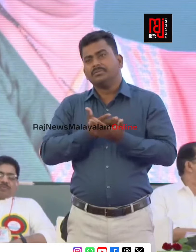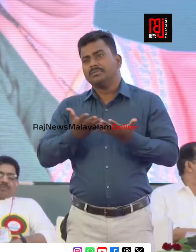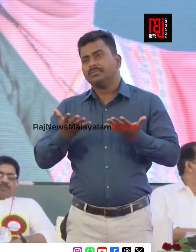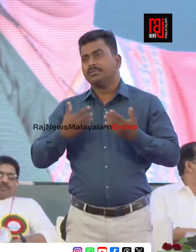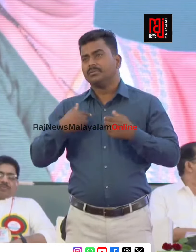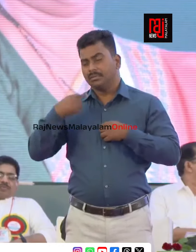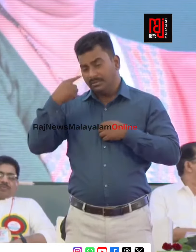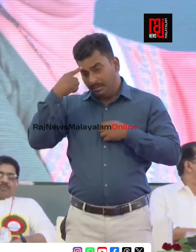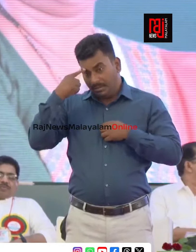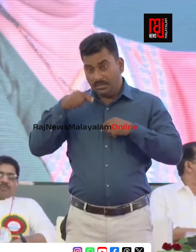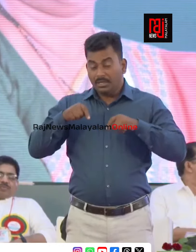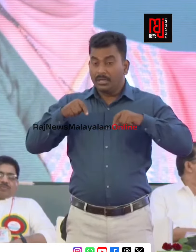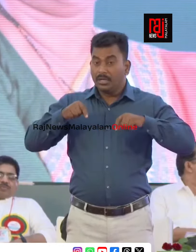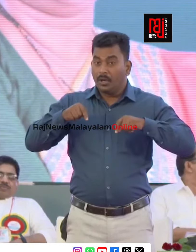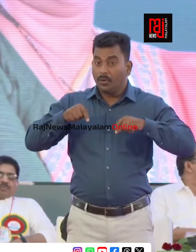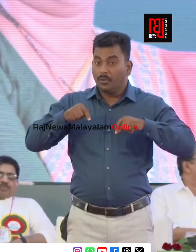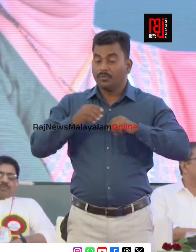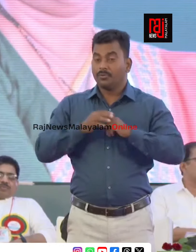ഇന്ത്യക്കാരിയായ അരുണിമ